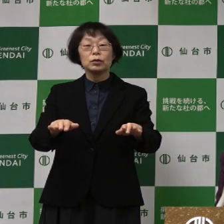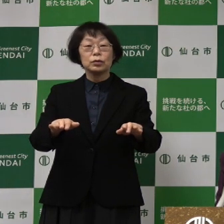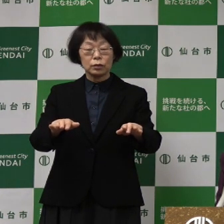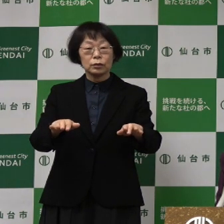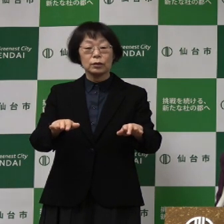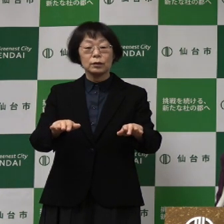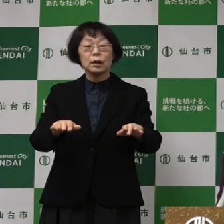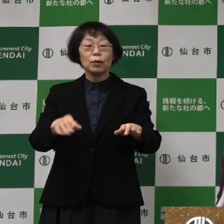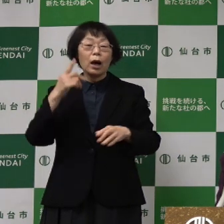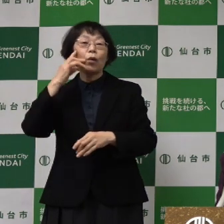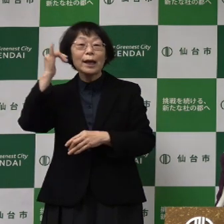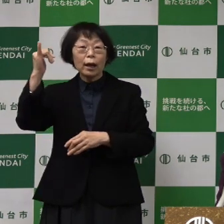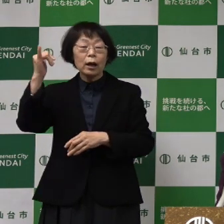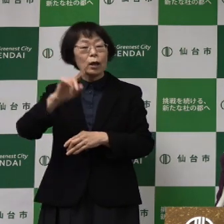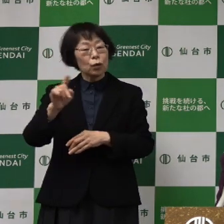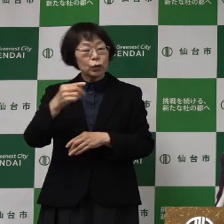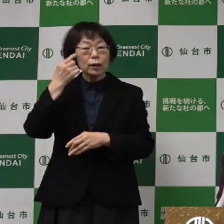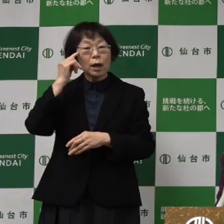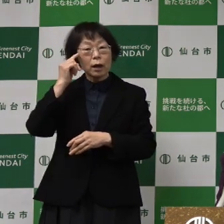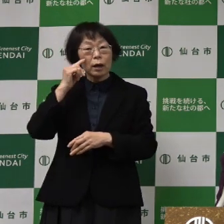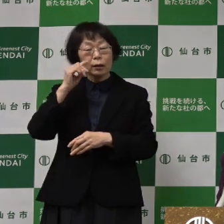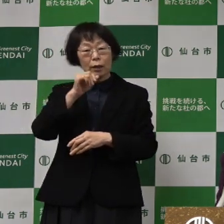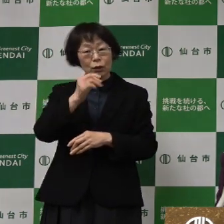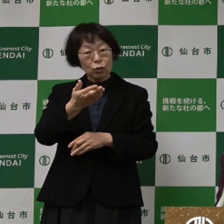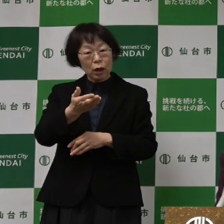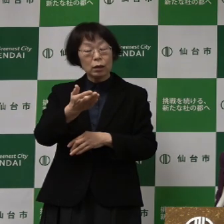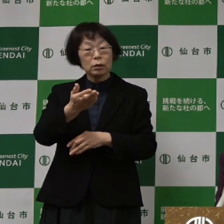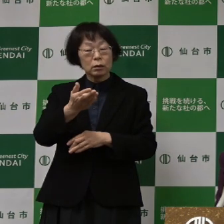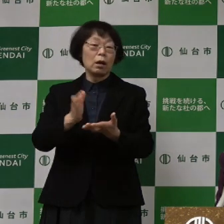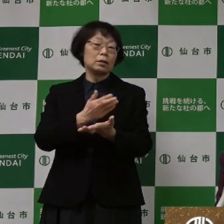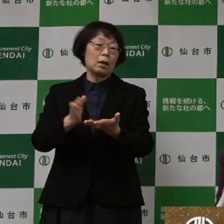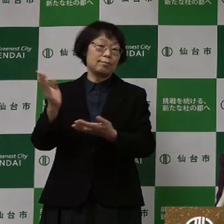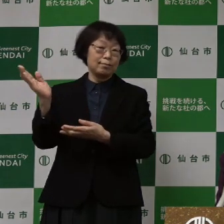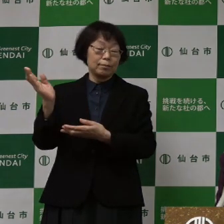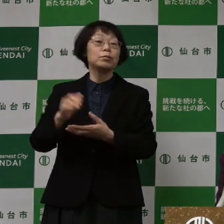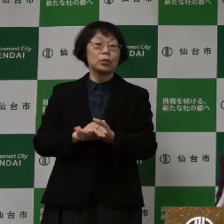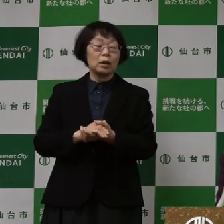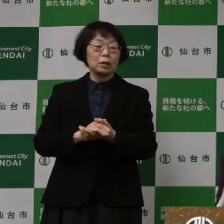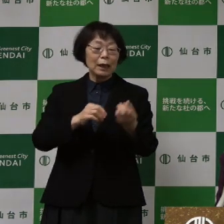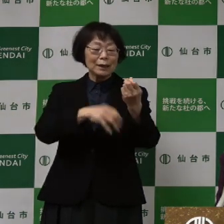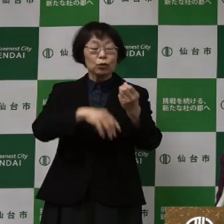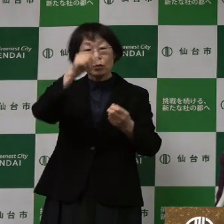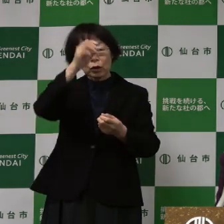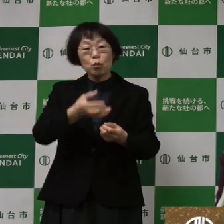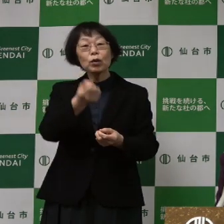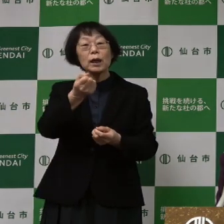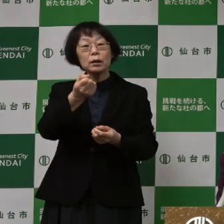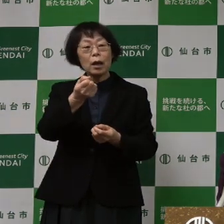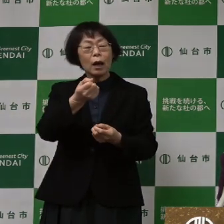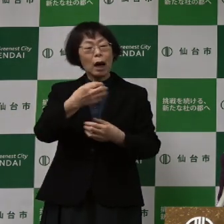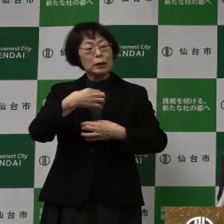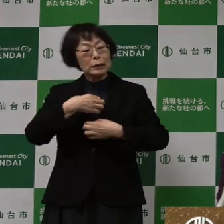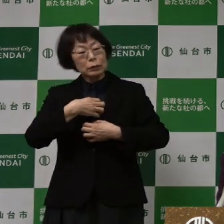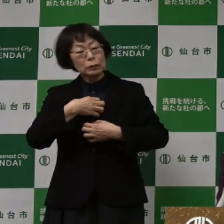子さんについては、親御さんがどのように考えるかということにもなりましょうが、まあ、基礎疾患を持っていてやはりリスクが高いと思われ